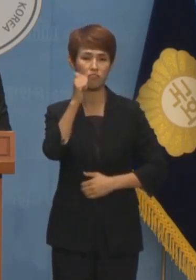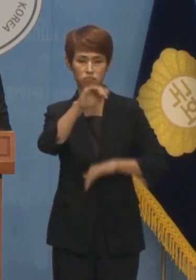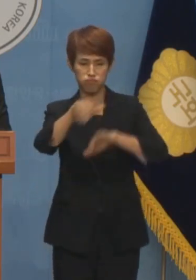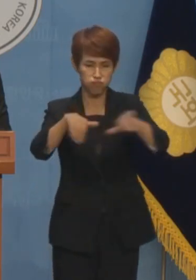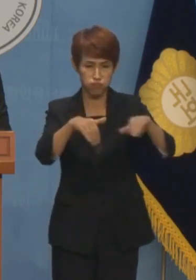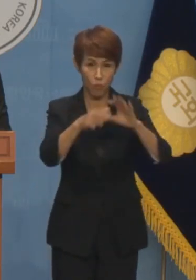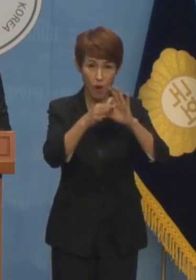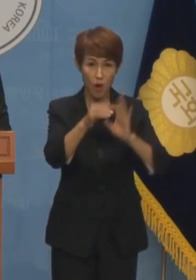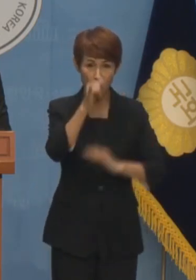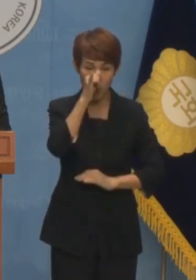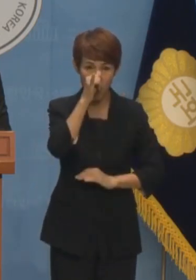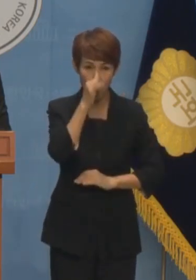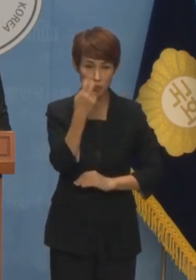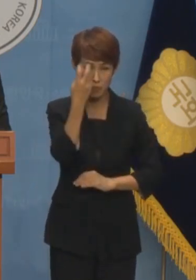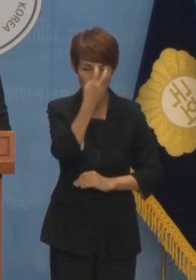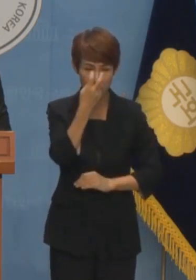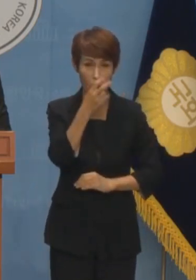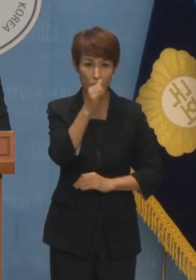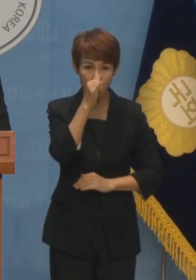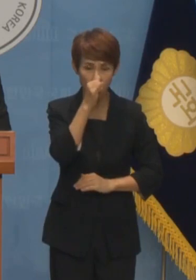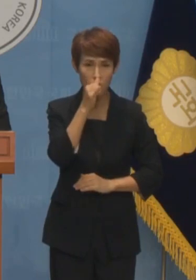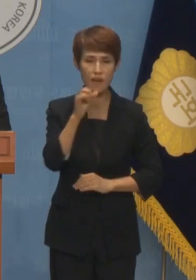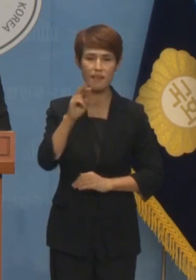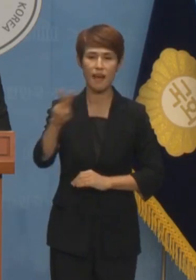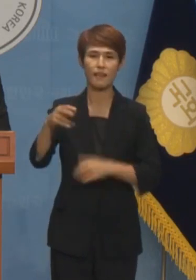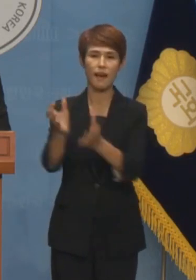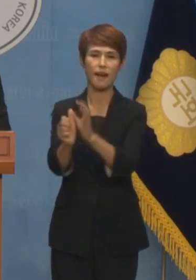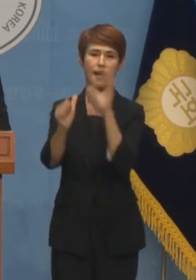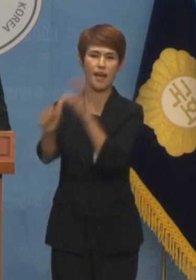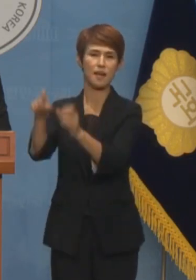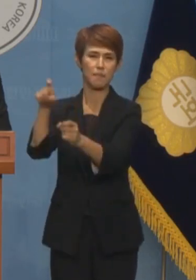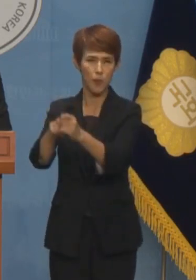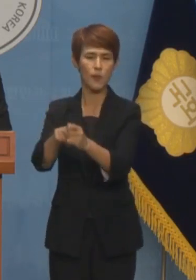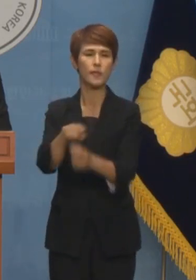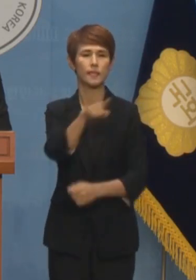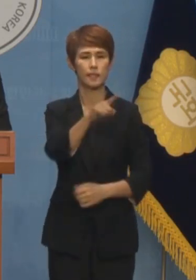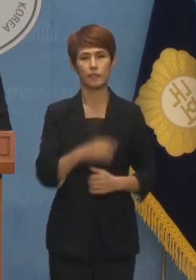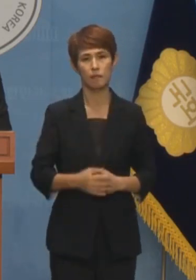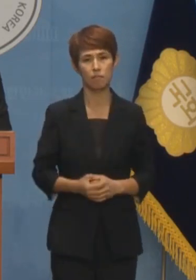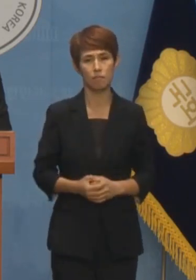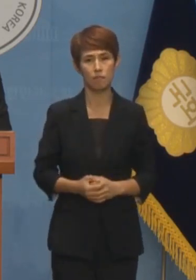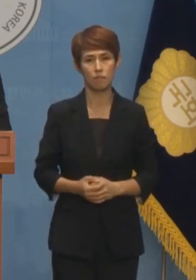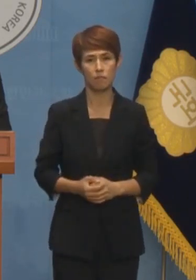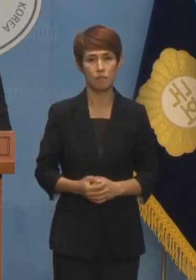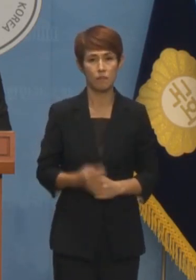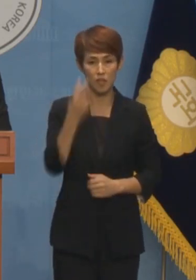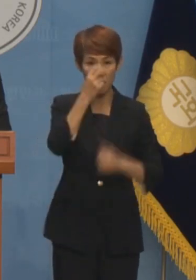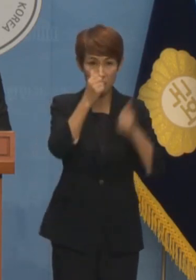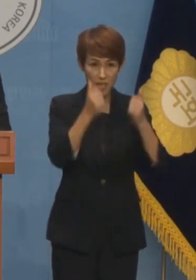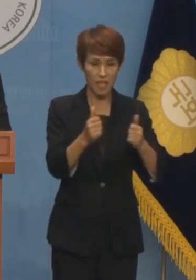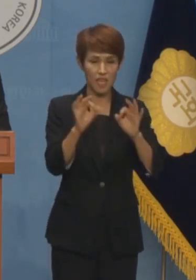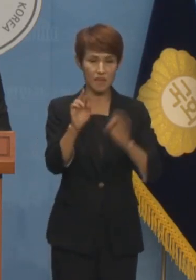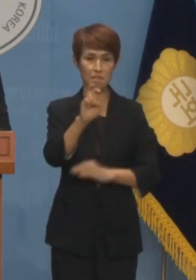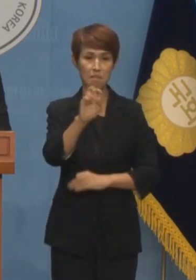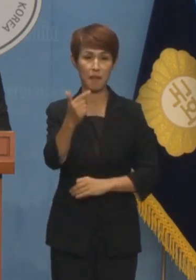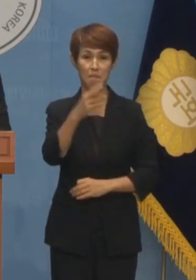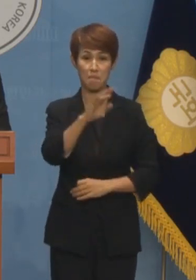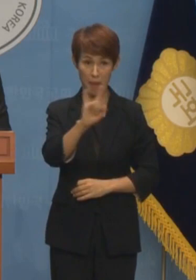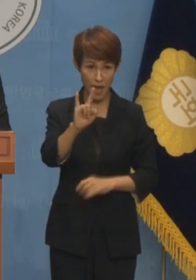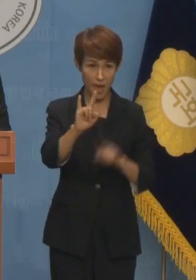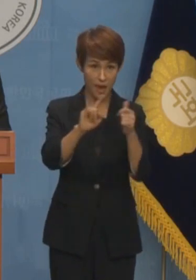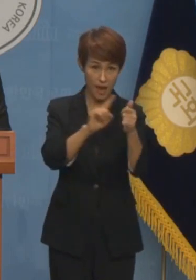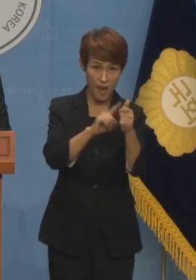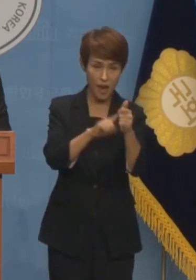수사 역시 답정너 야당 타겟 수사였습니다. 보도에 따르면 검찰이 김만배 씨 등이